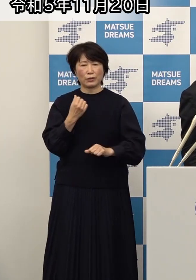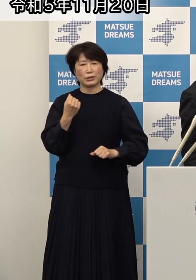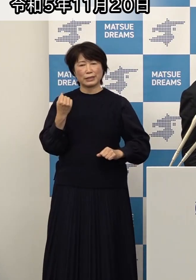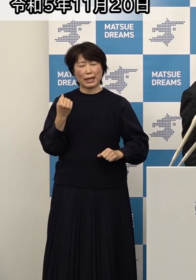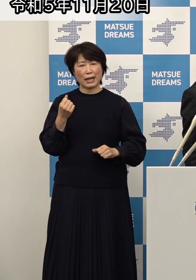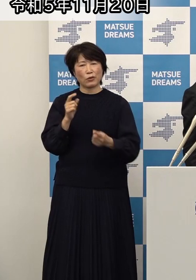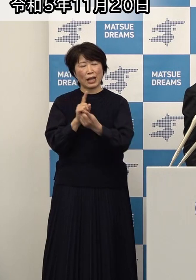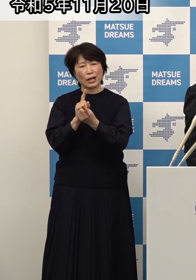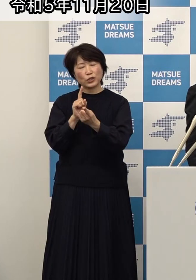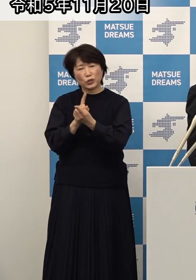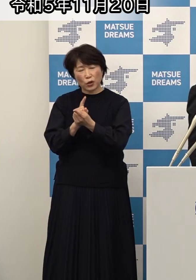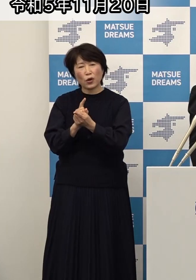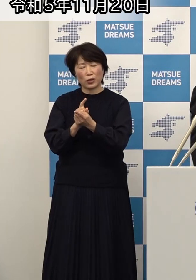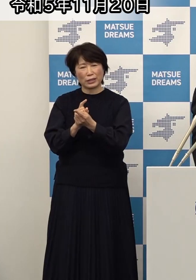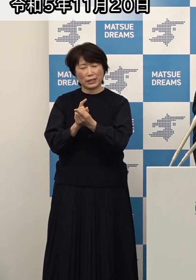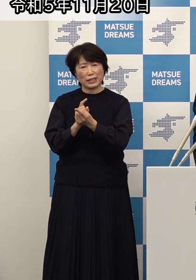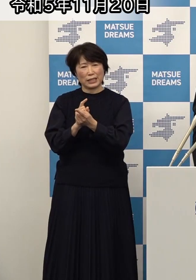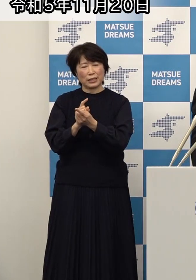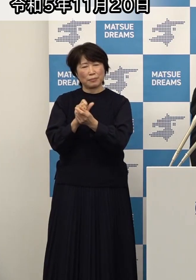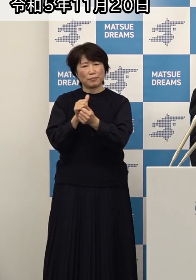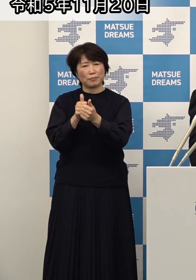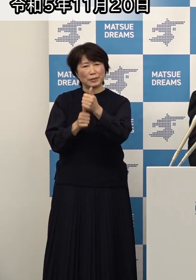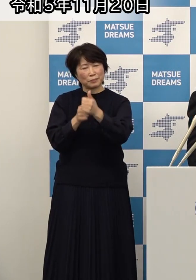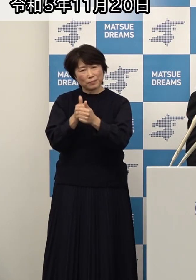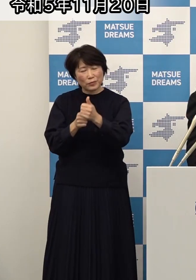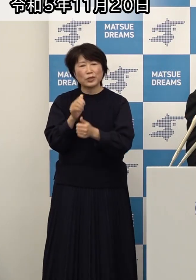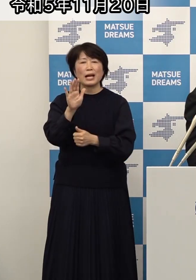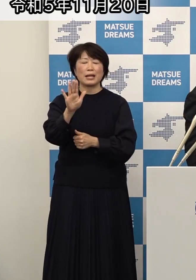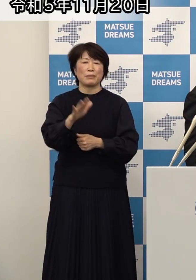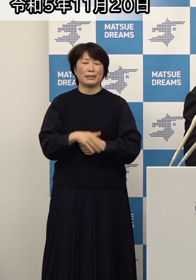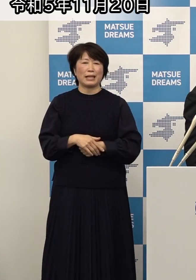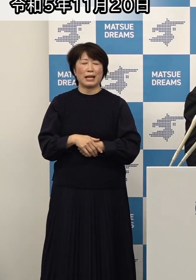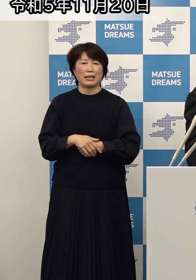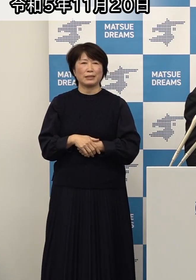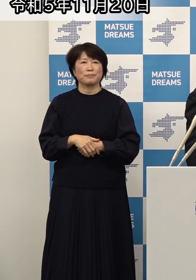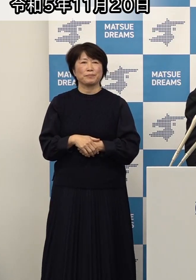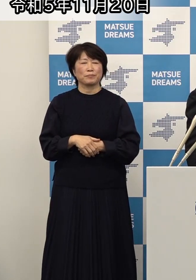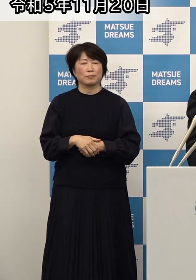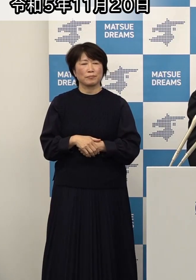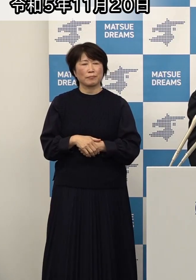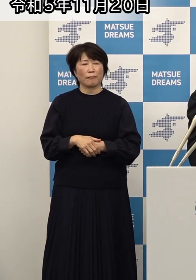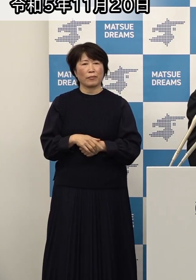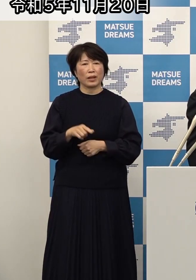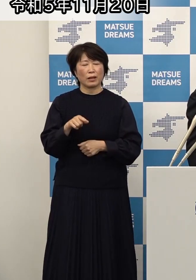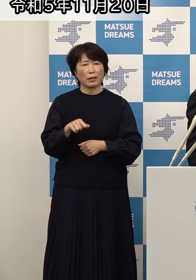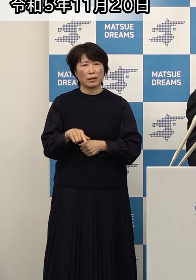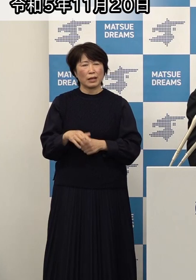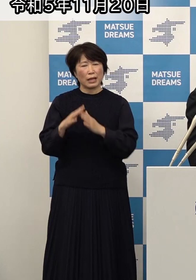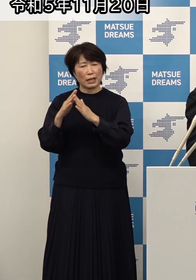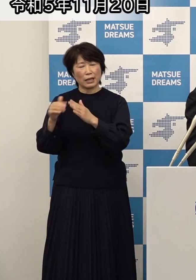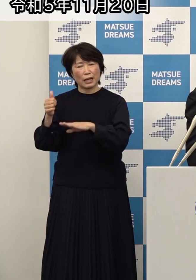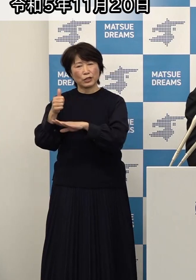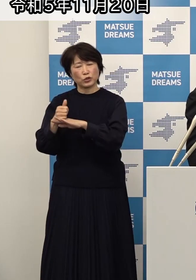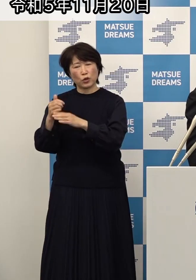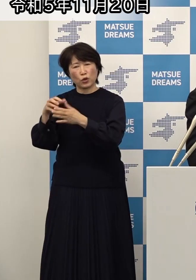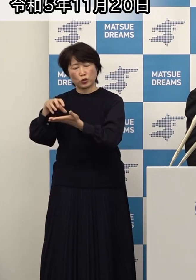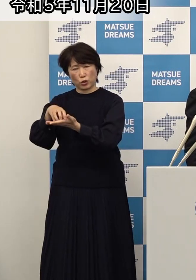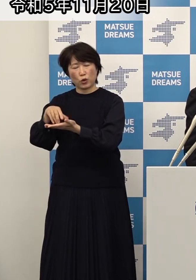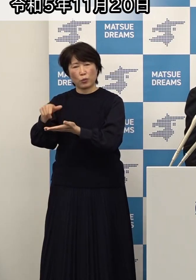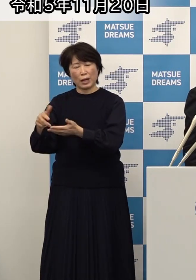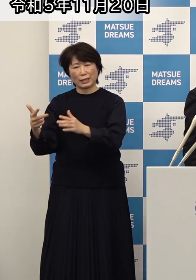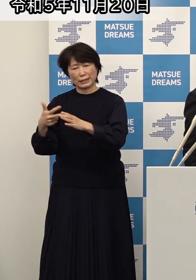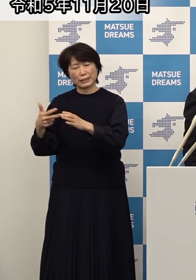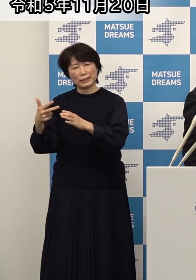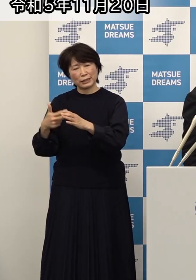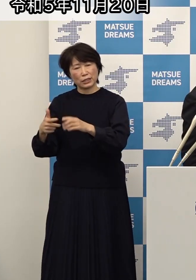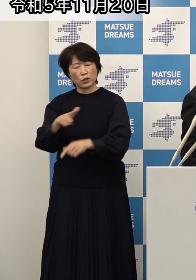しまして、その入賞作品を表彰をさせていただきます。ちなみに会長賞は新事小学